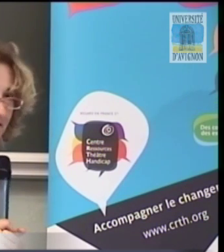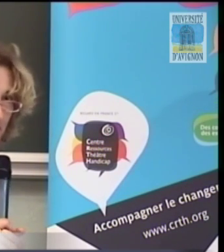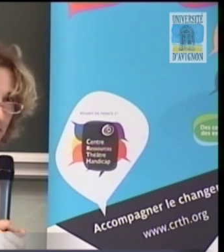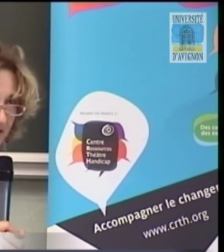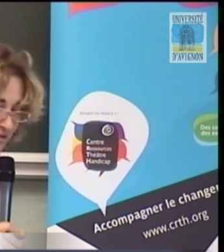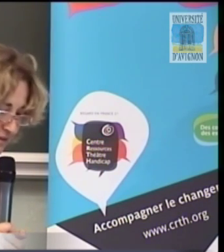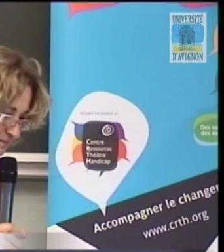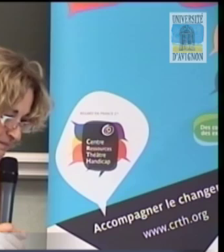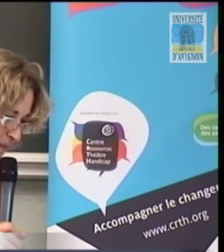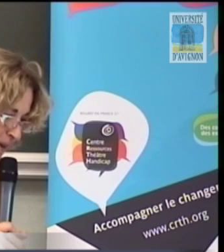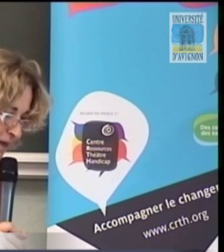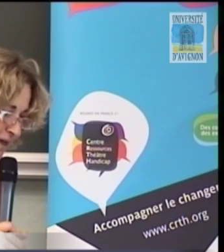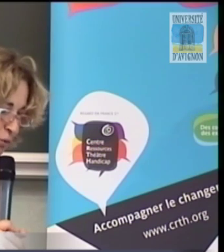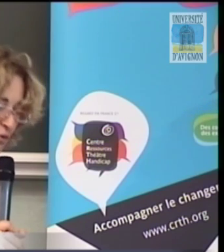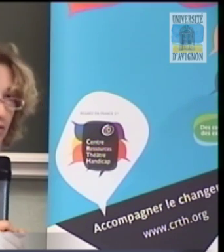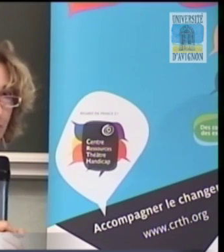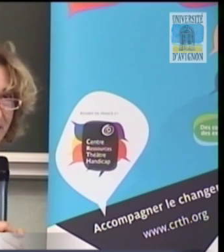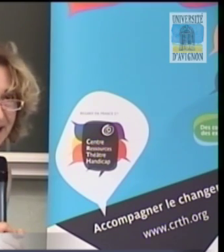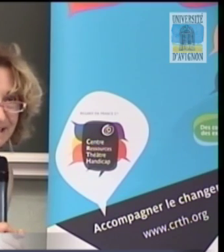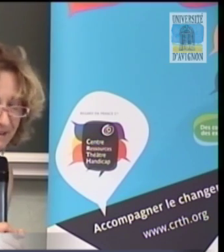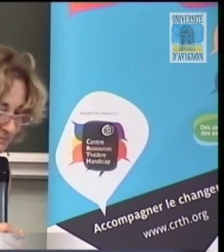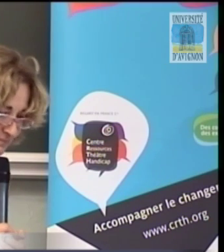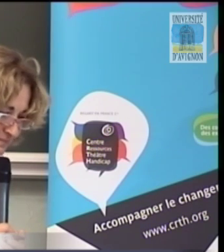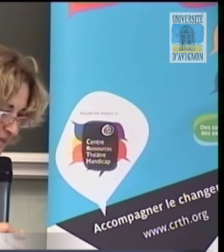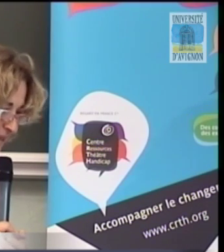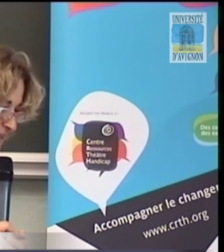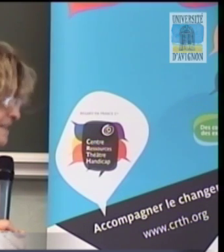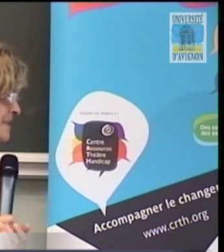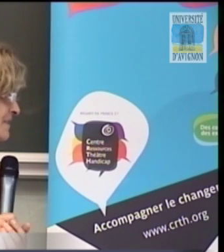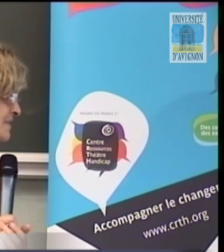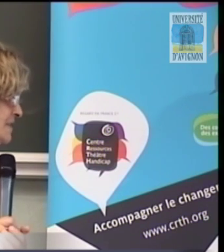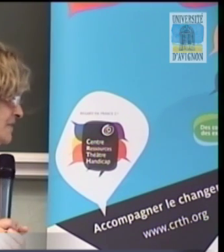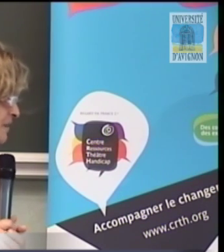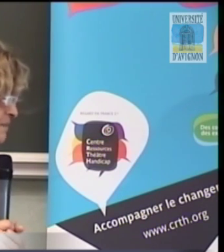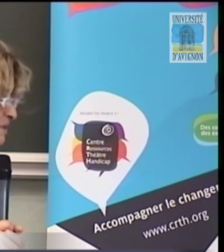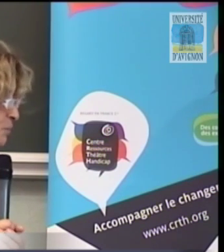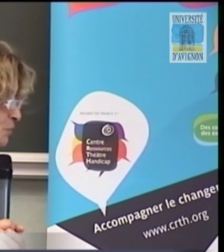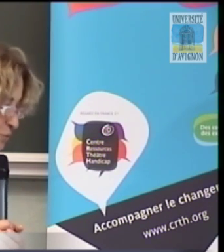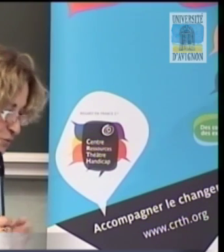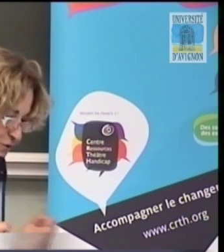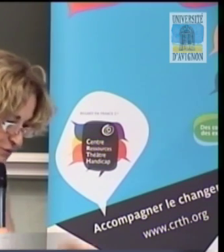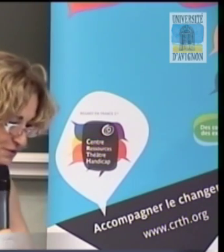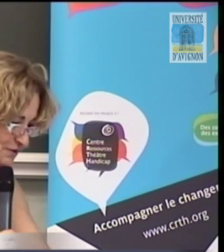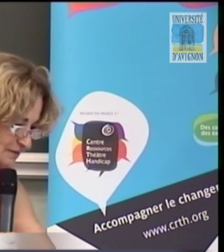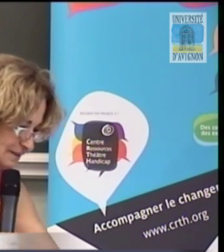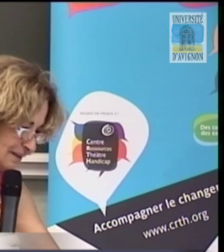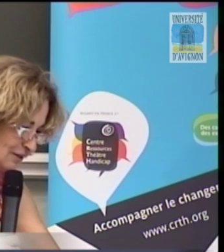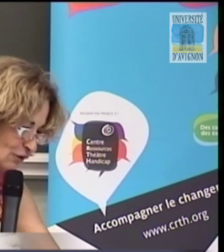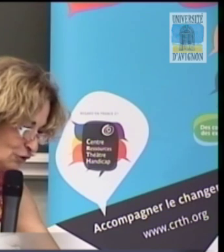aussi, et je le cite, un rôle de poil à gratter qui titille un petit peu nos